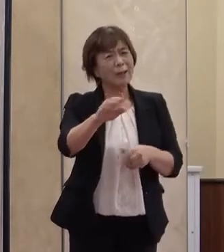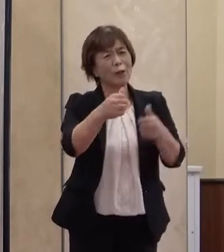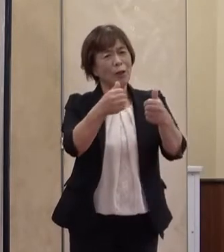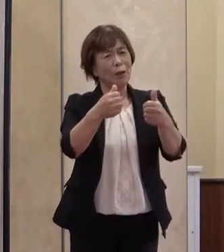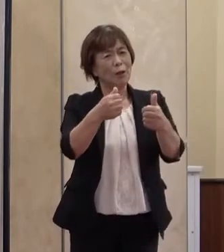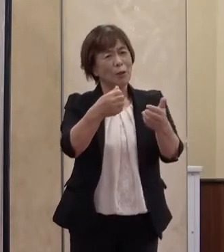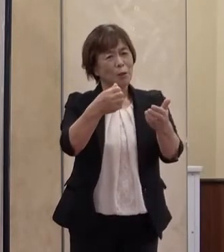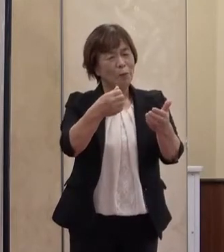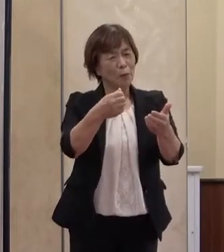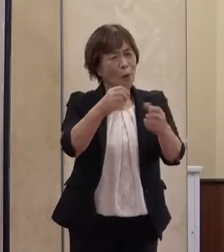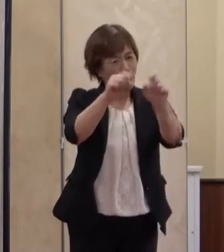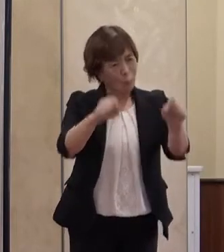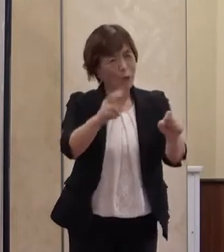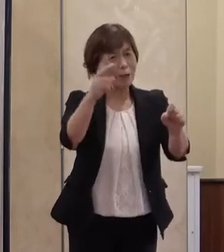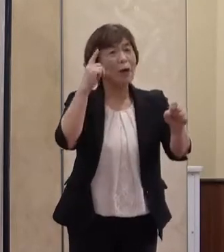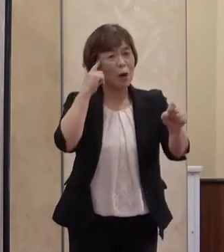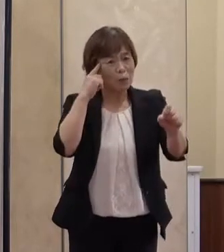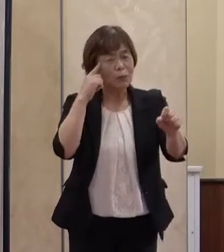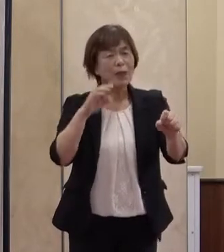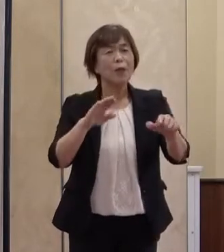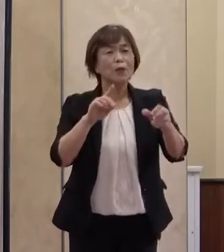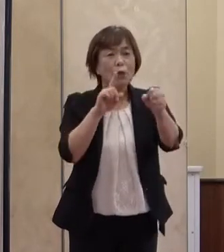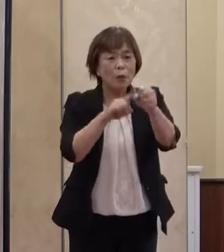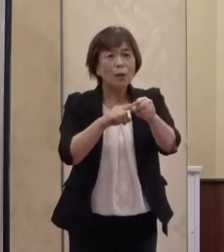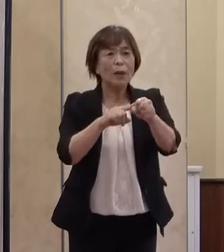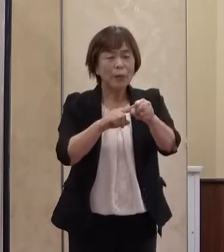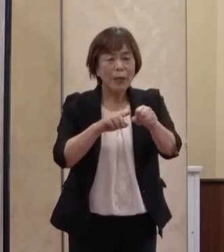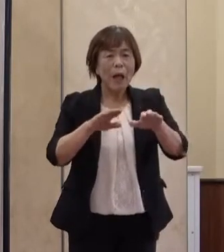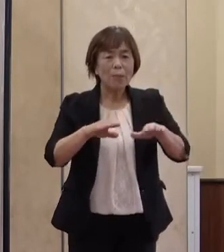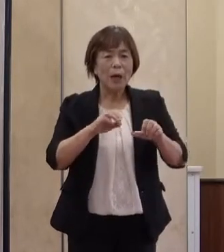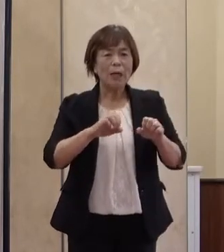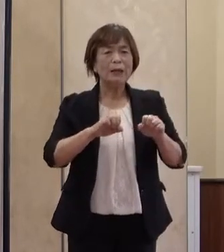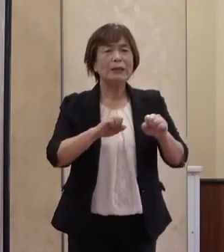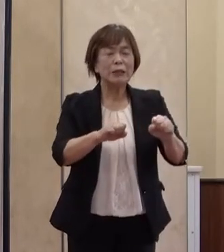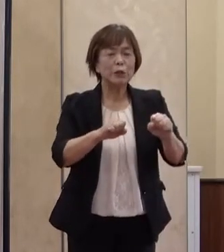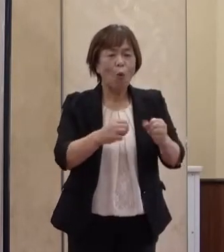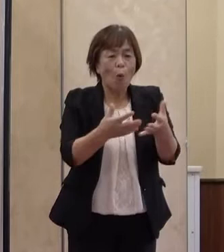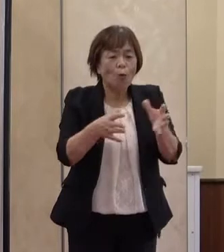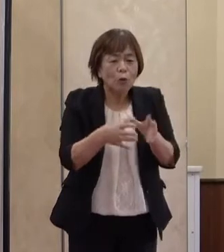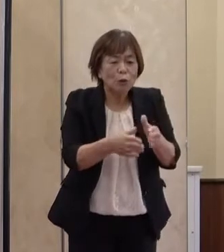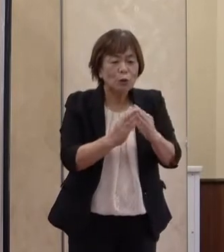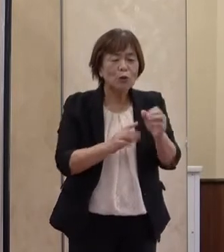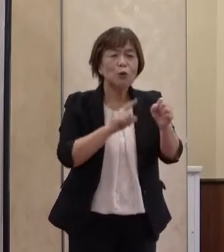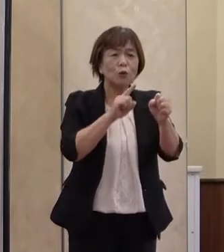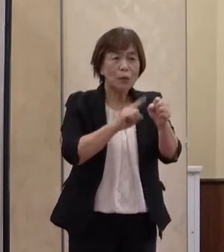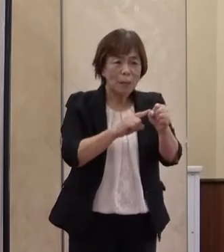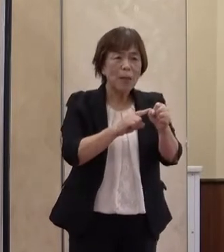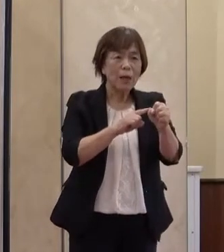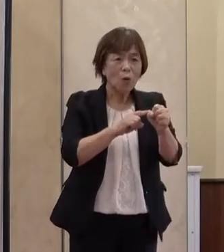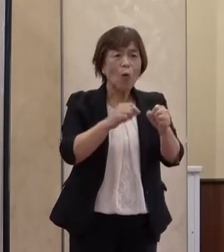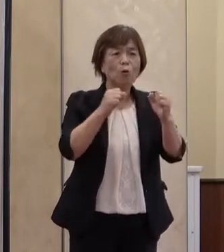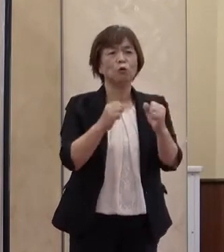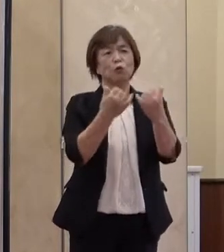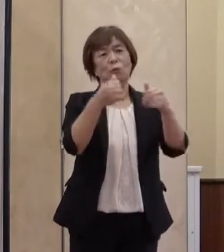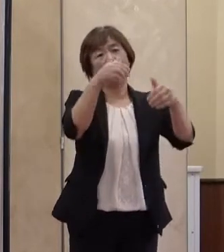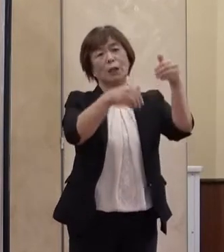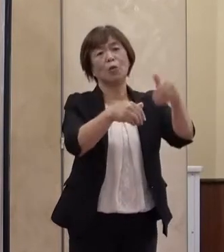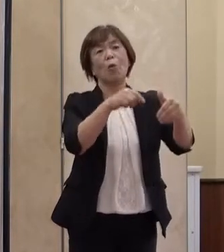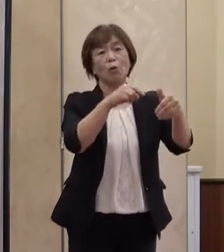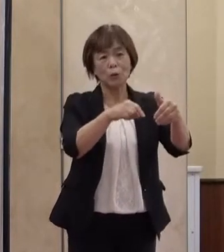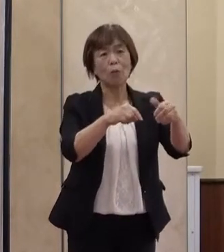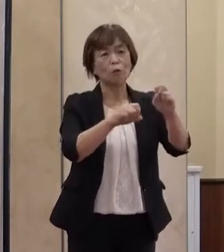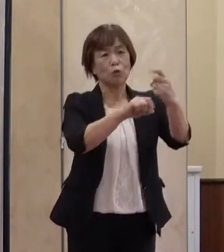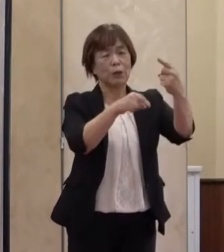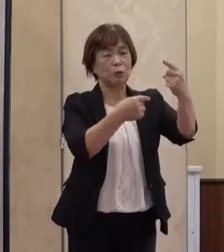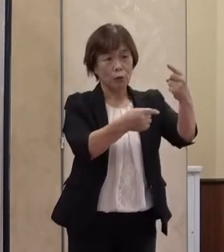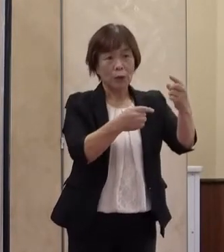はこのそういった意味で実行組織である大阪党を作るための住民投票も11月1日に迫って